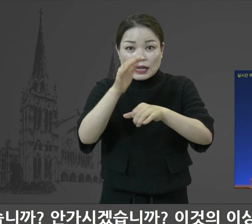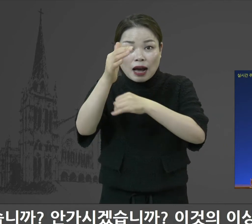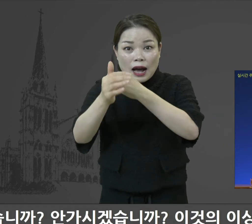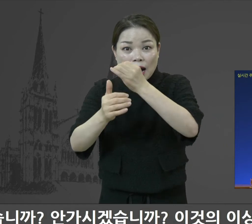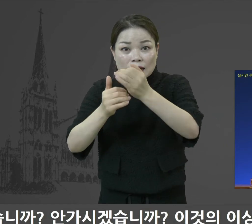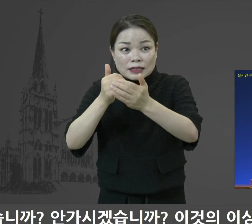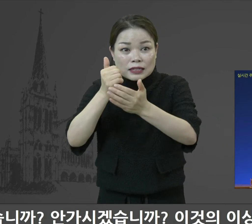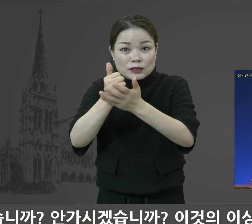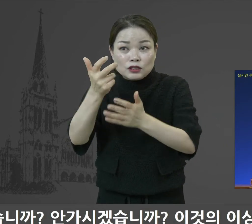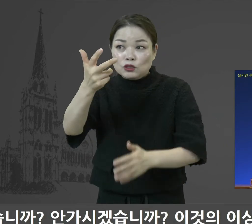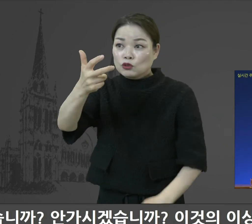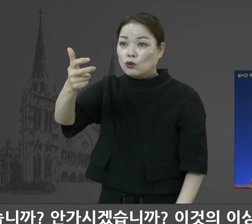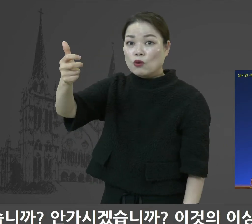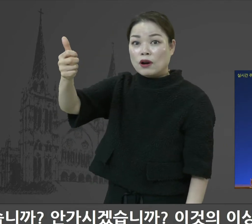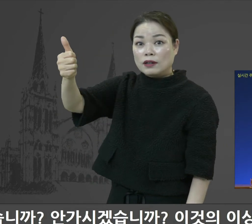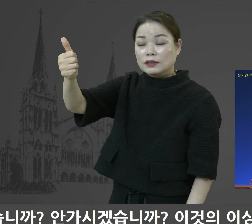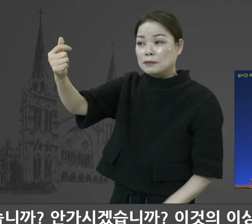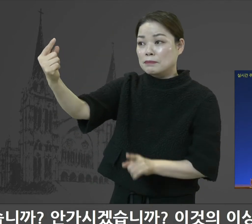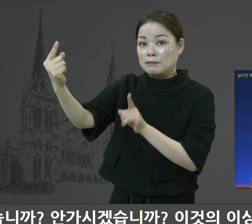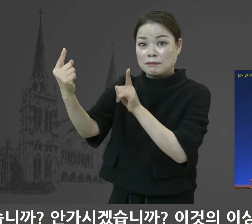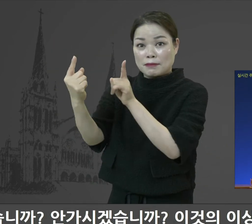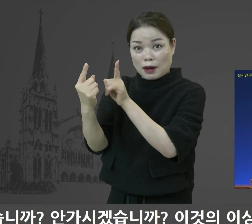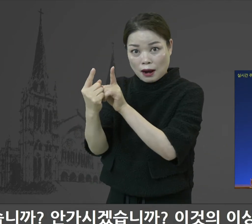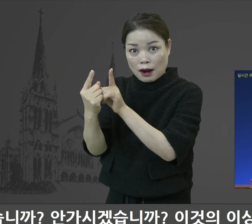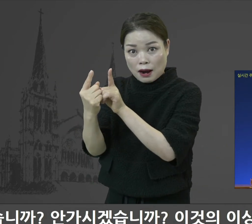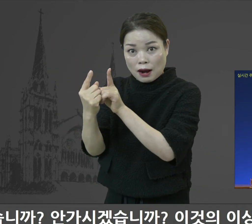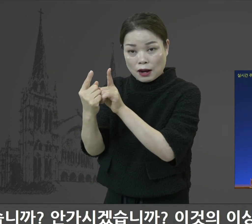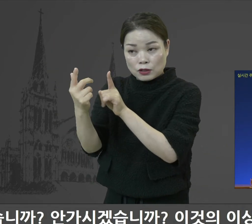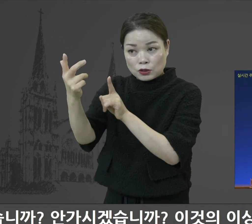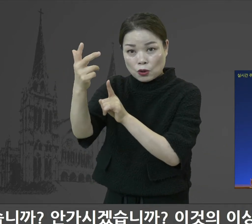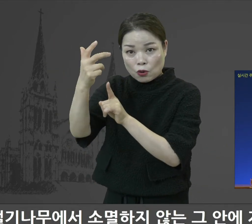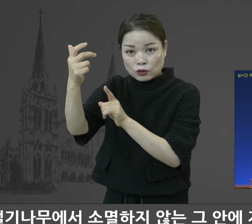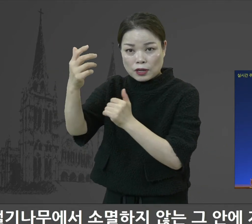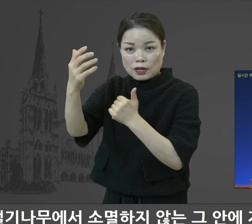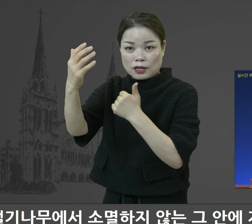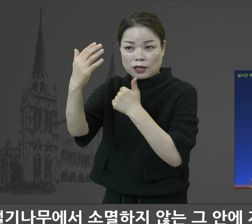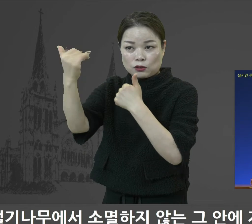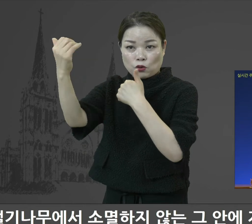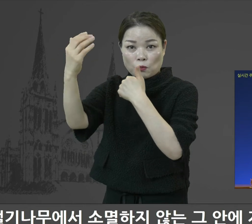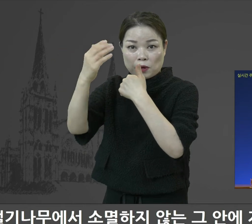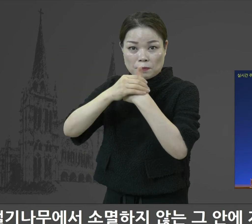계시는 여호와를 만나고 그 여호와에게 소명을 받고